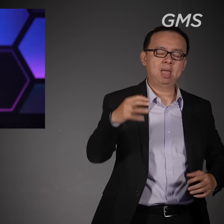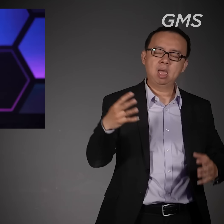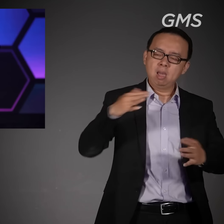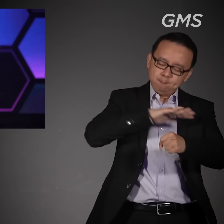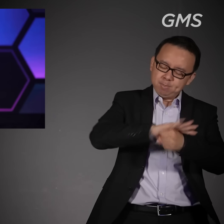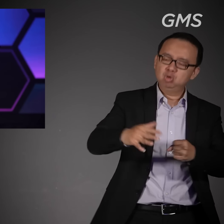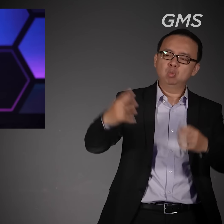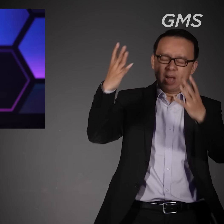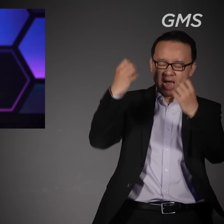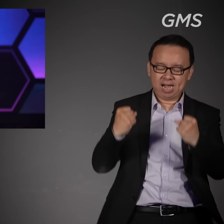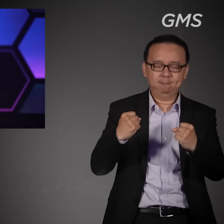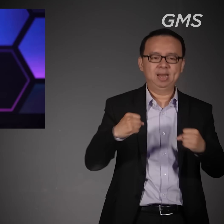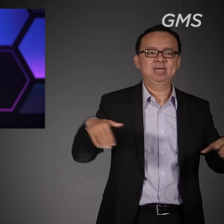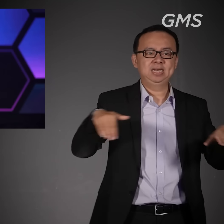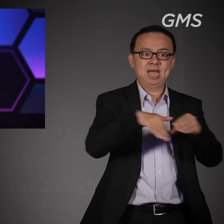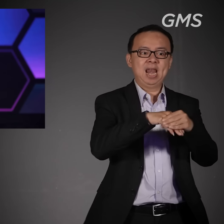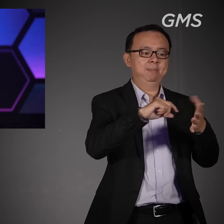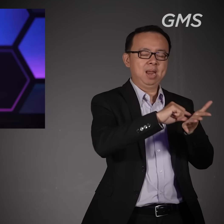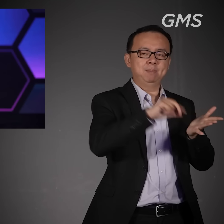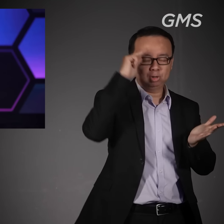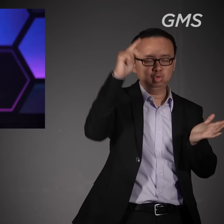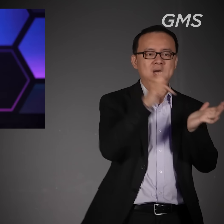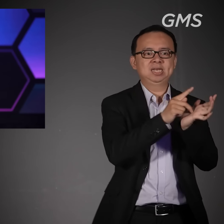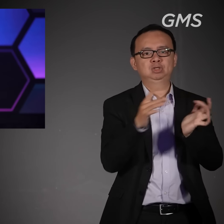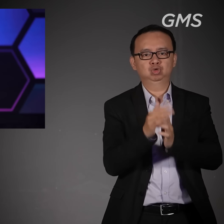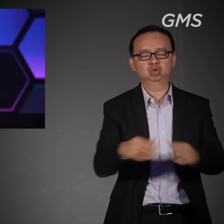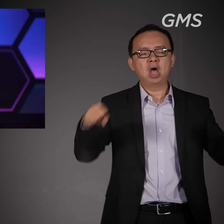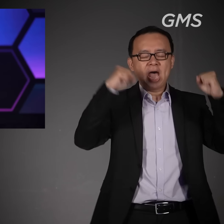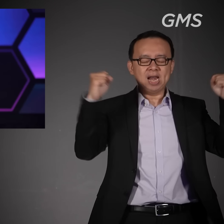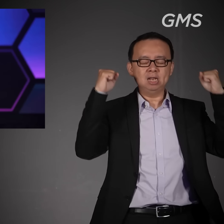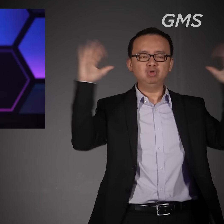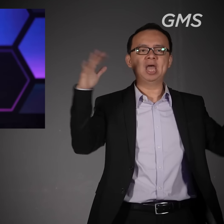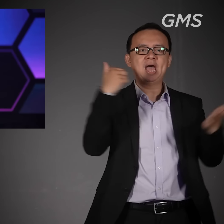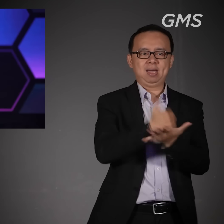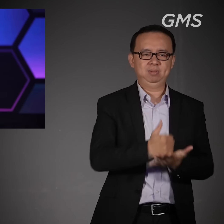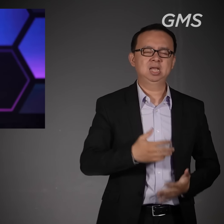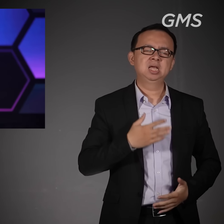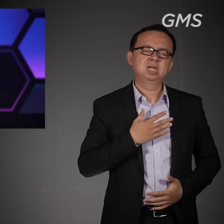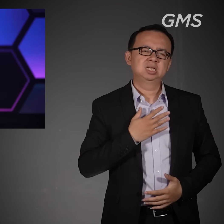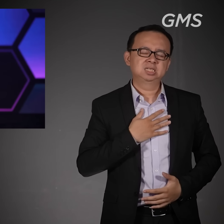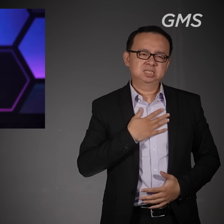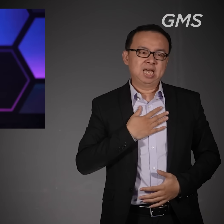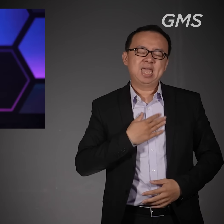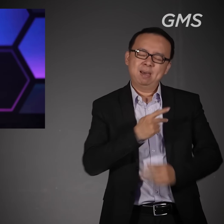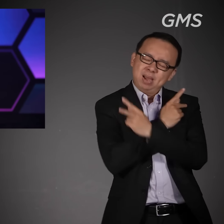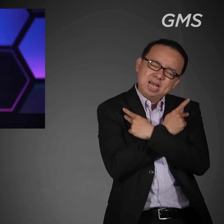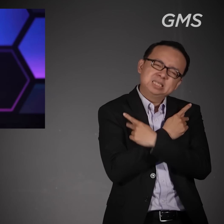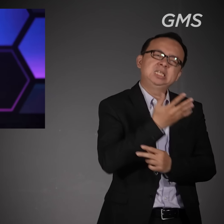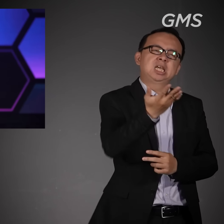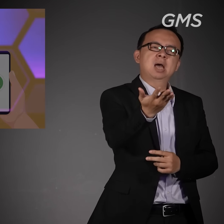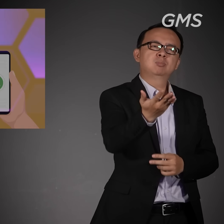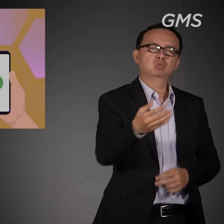di dalam nama Tuhan Yesus. Haleluya. Amin. I miss you and I love you. God bless you.